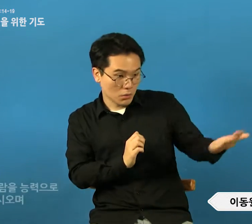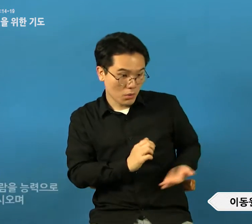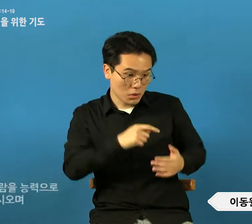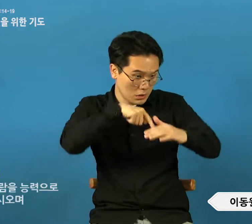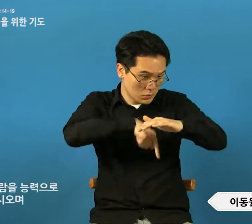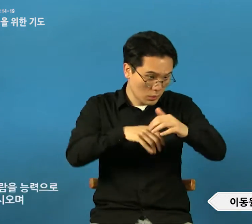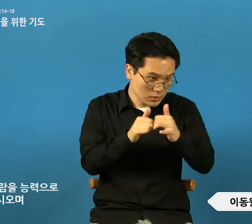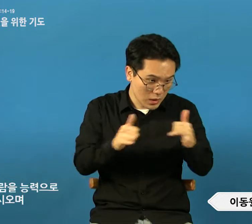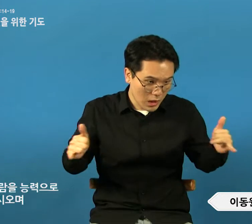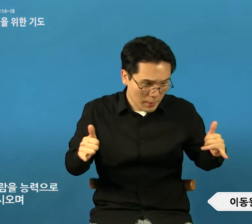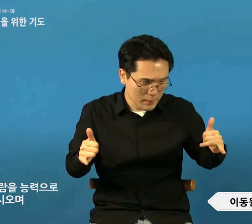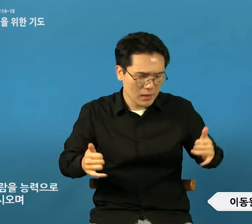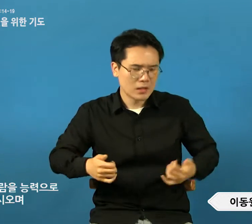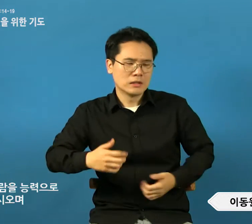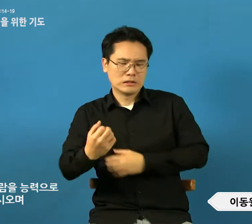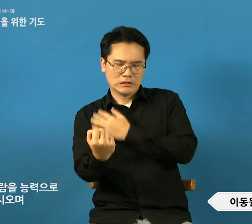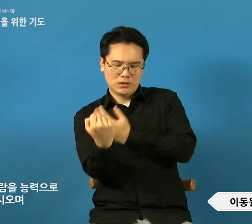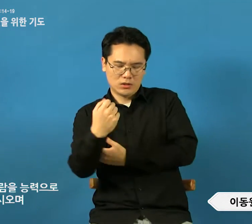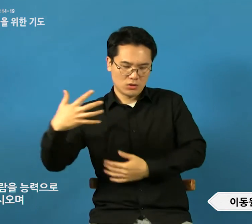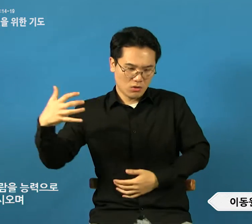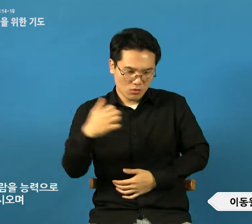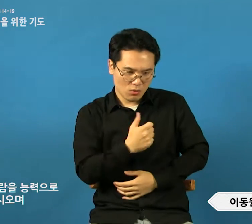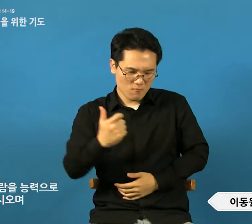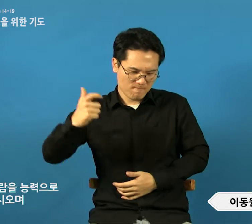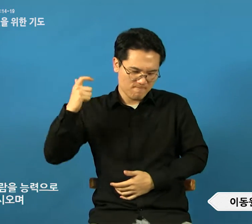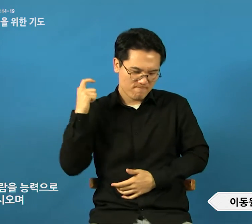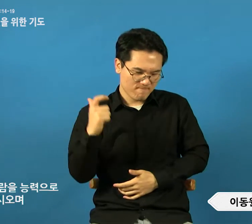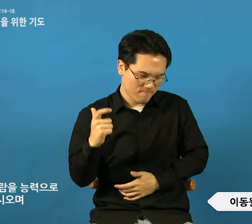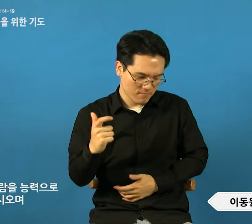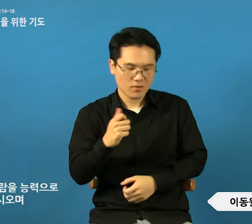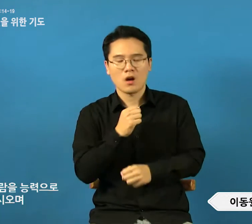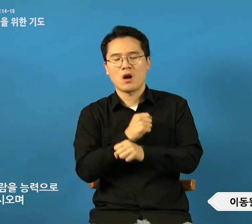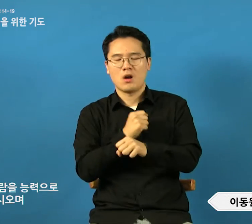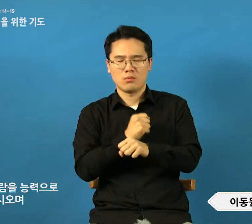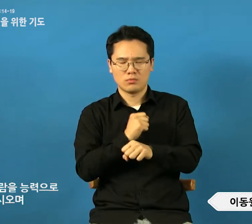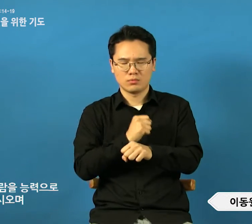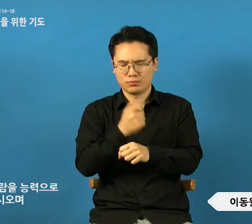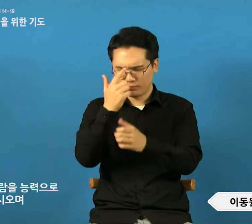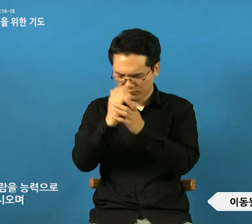능력으로 강건하게 하옵시고 라고 기도하고 있어요.